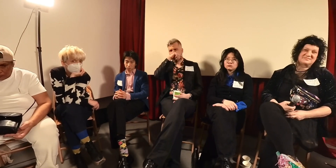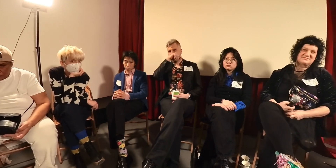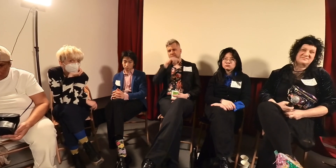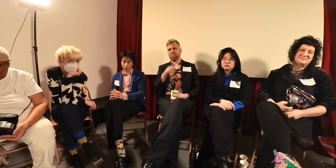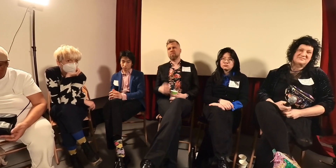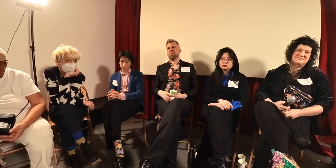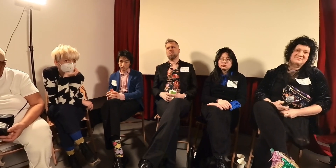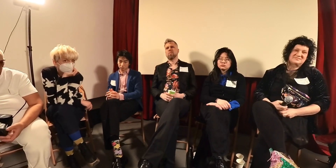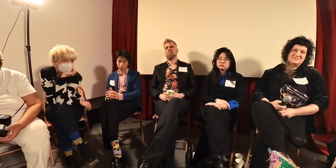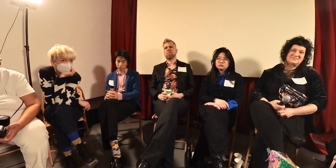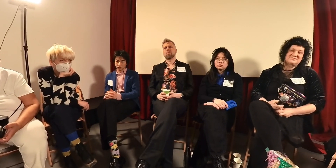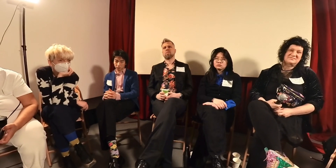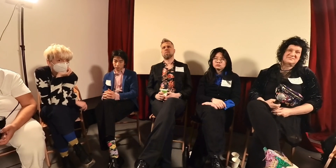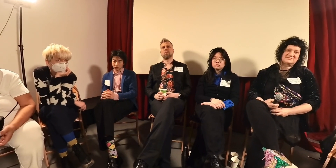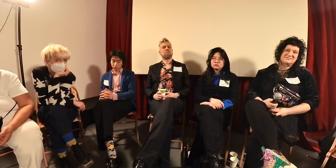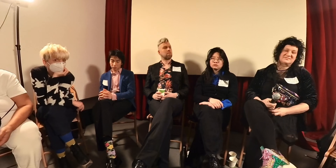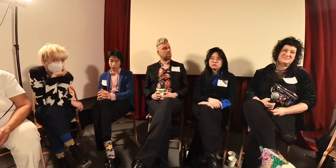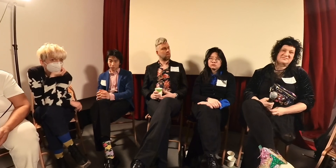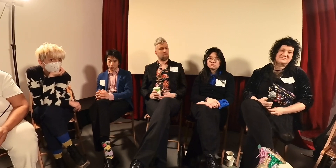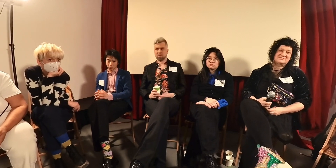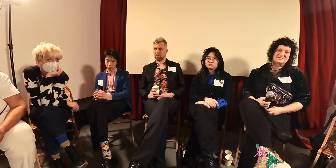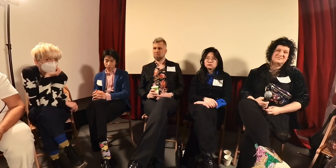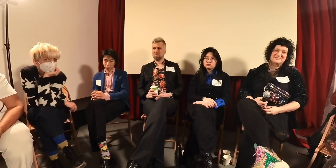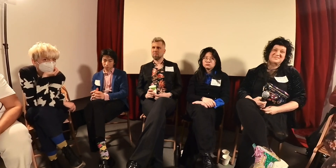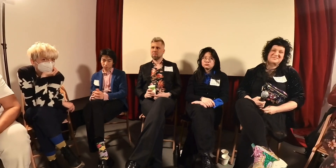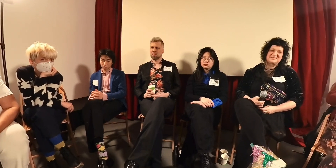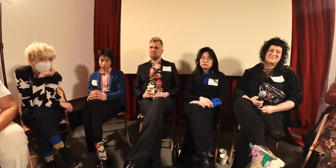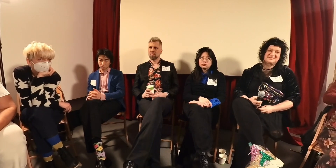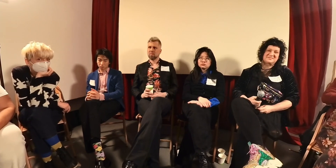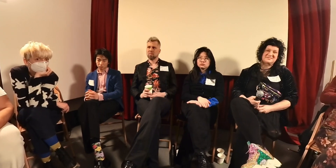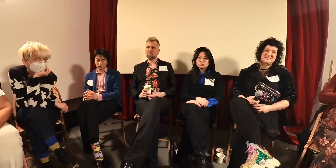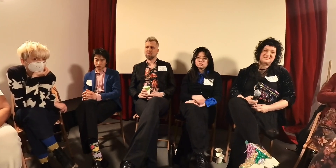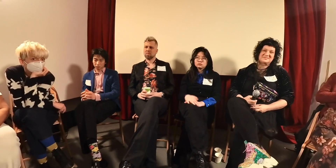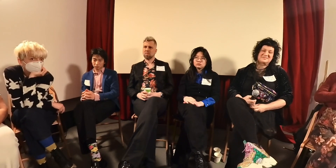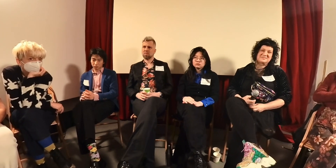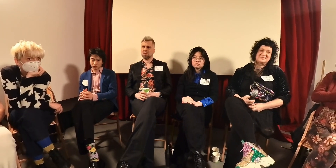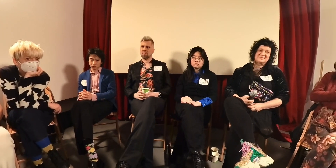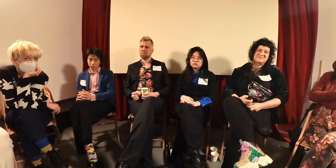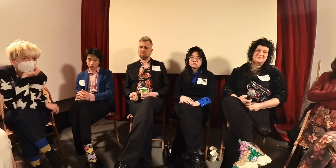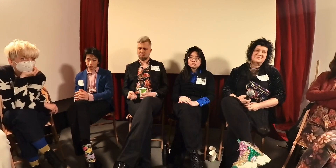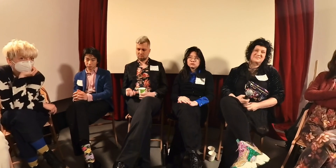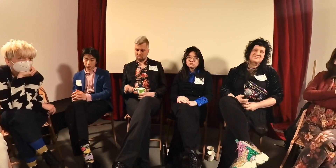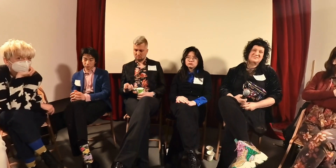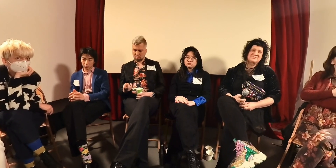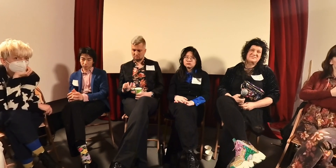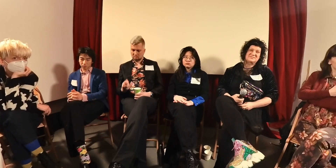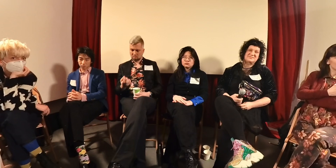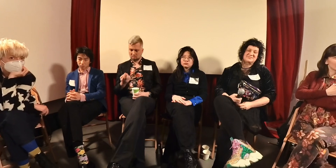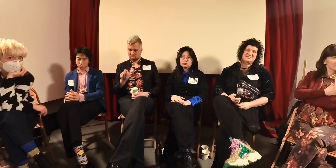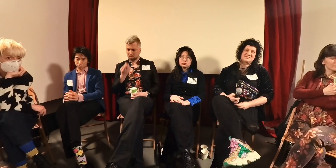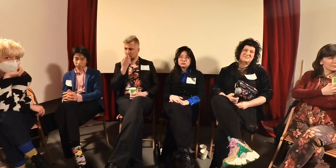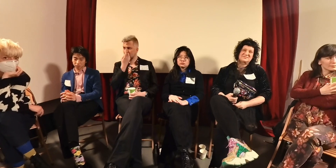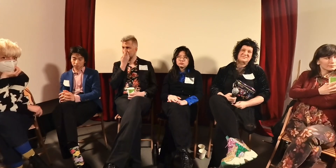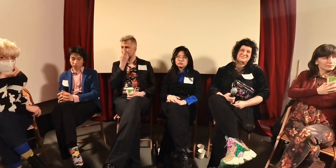práce v tom ohledu byla udělaná. A takže se mi líbilo, že vlastně jste znovu i upřeli pozornost tady na tu kauzu